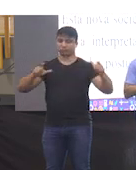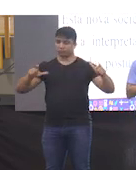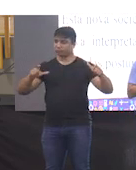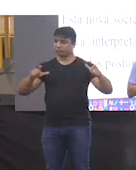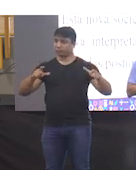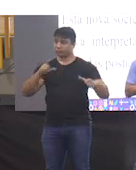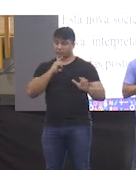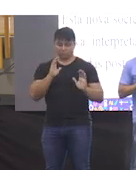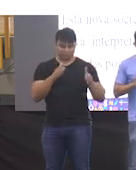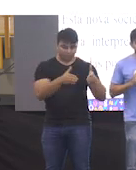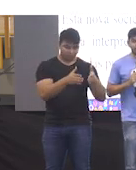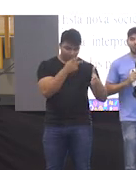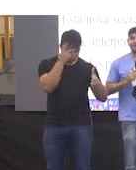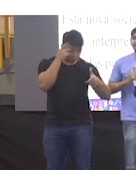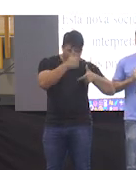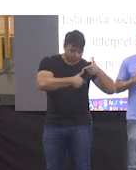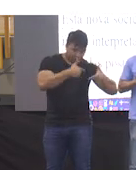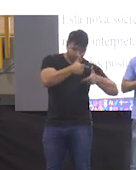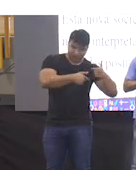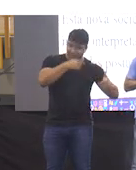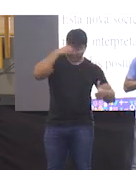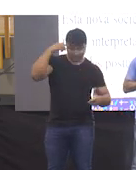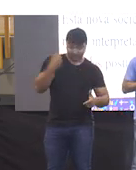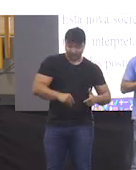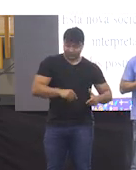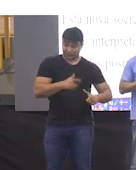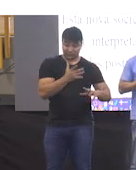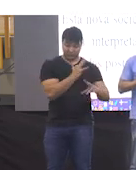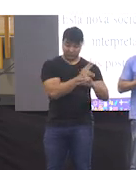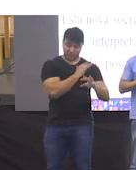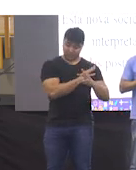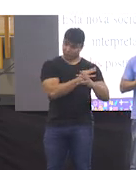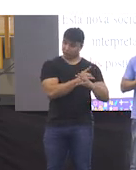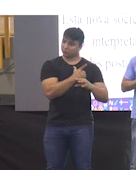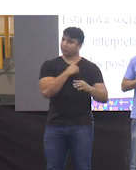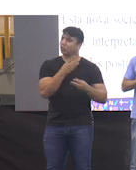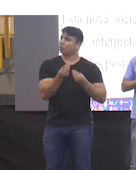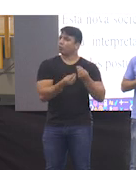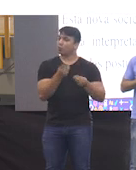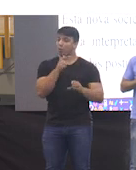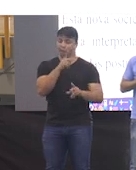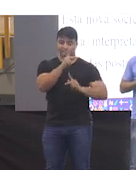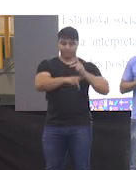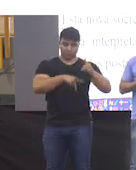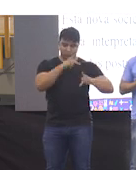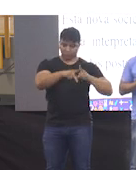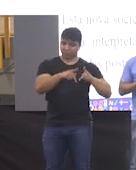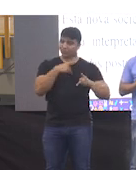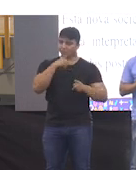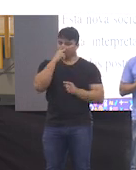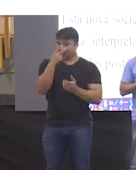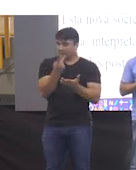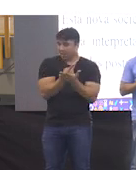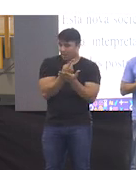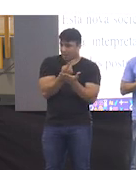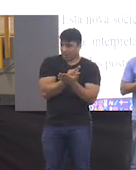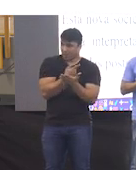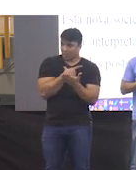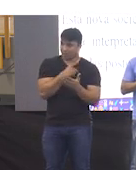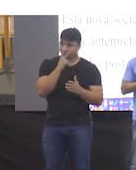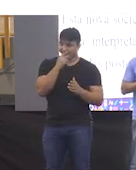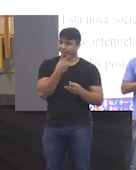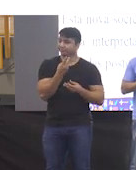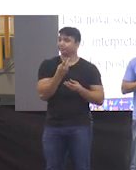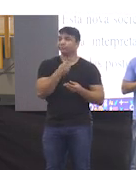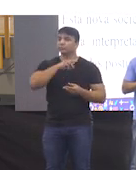um lado, a massa operária urbana avoluma-se, formando uma população marginalizada que não partilha